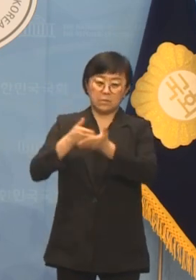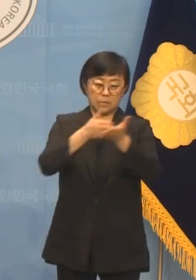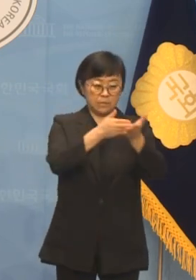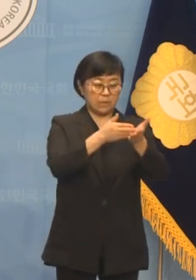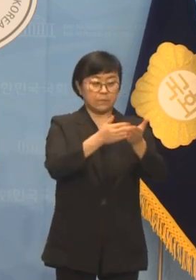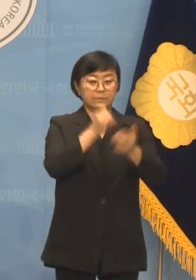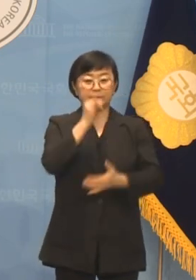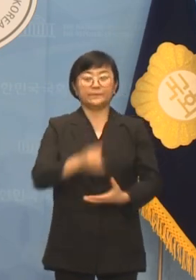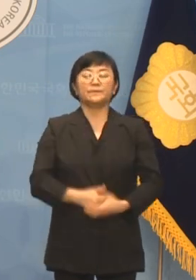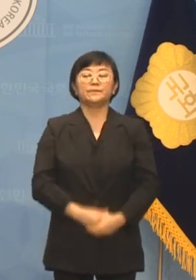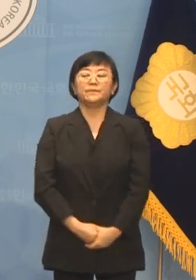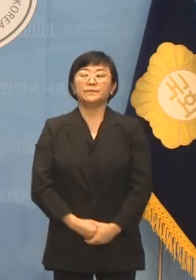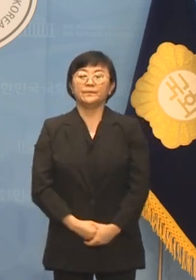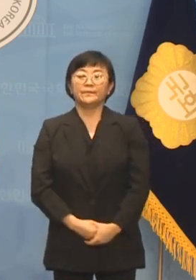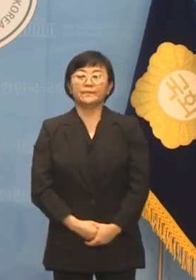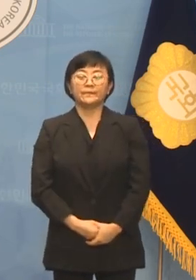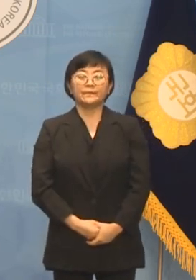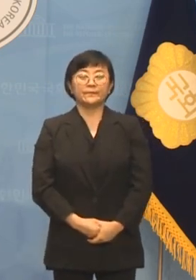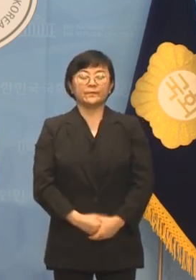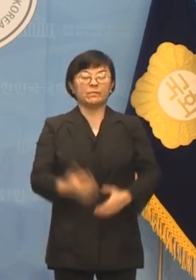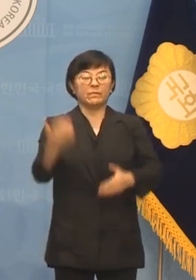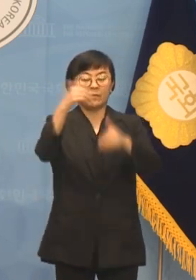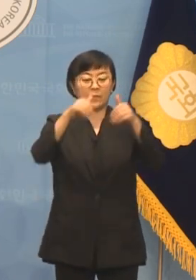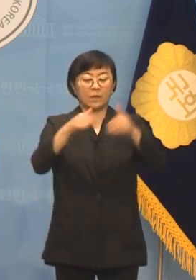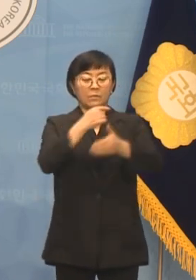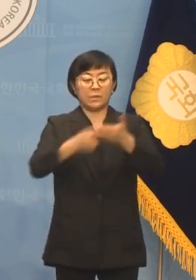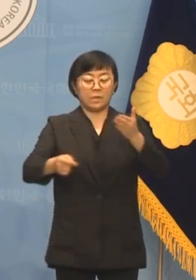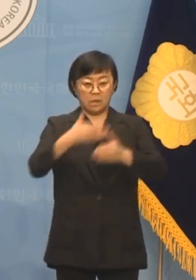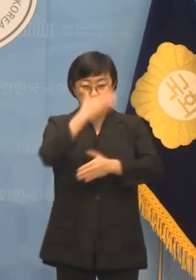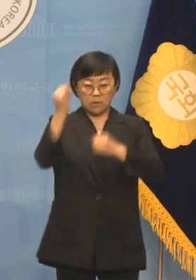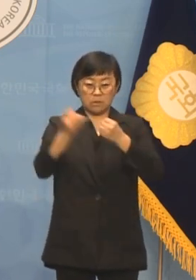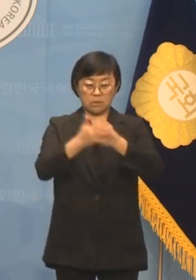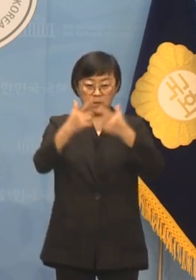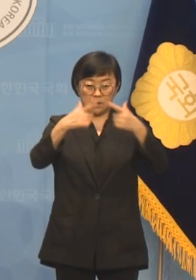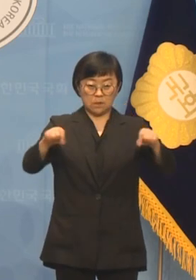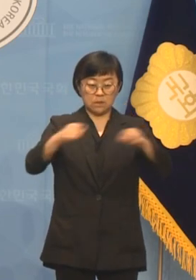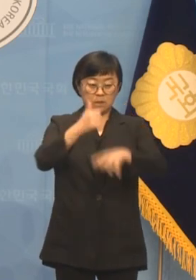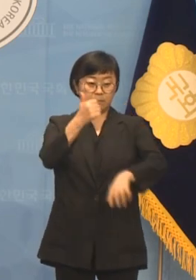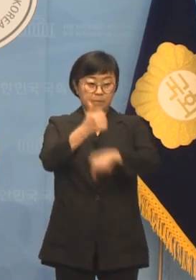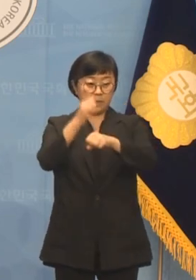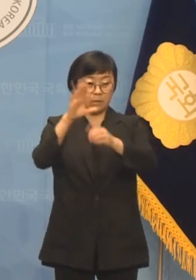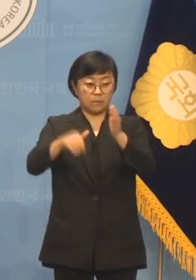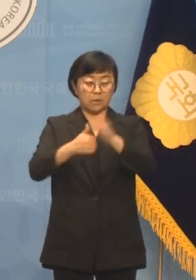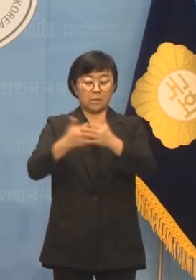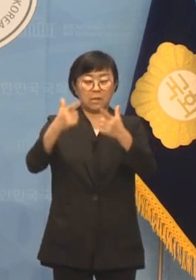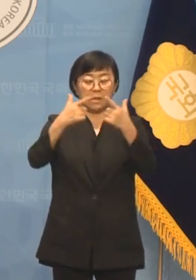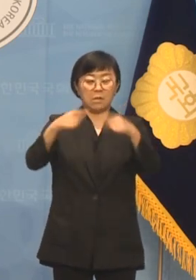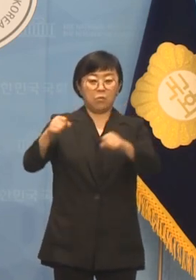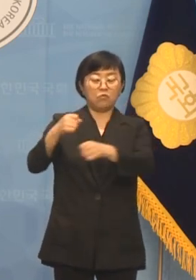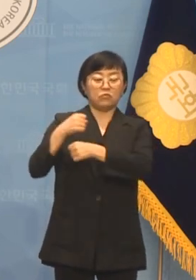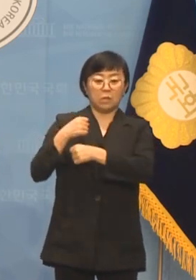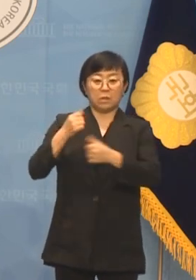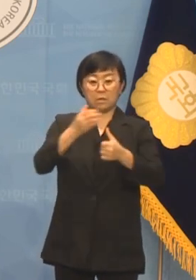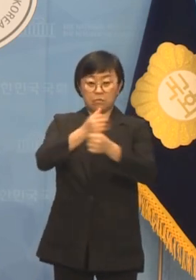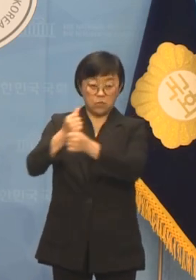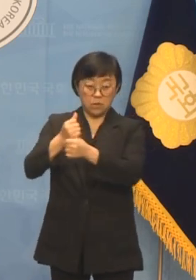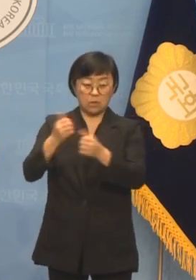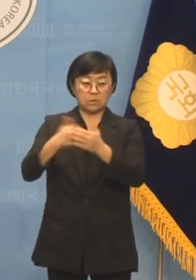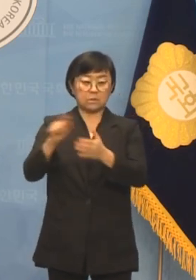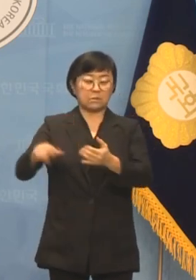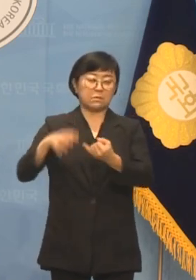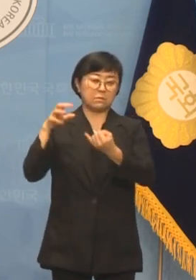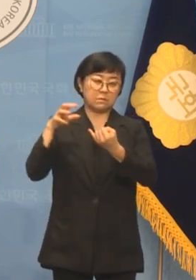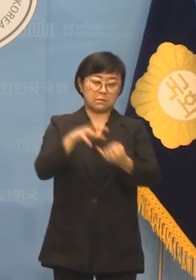강력히 촉구합니다. 위안부 피해 할머니들은 일제강점기 때 일본군에 끌려가 혹독한